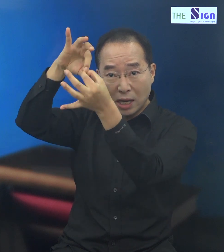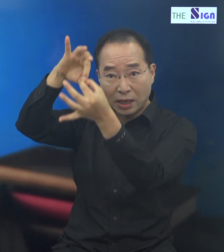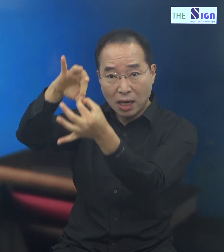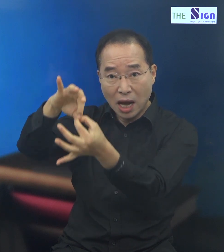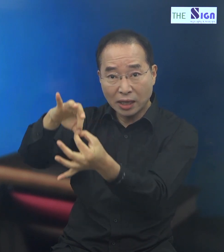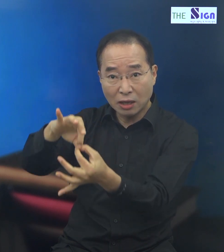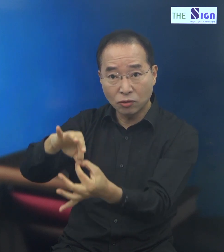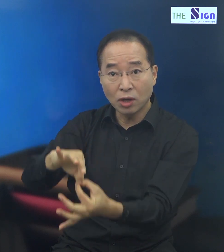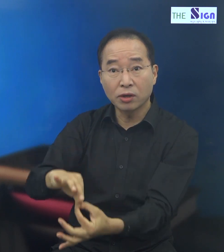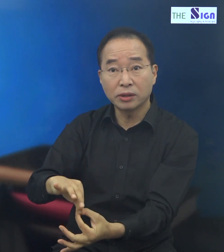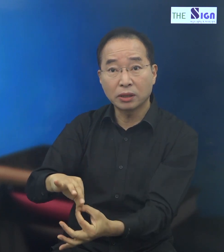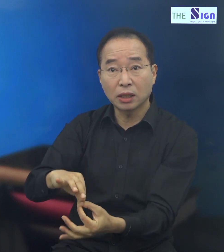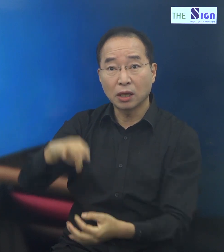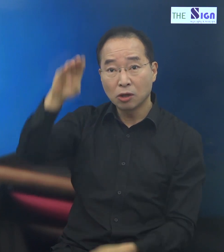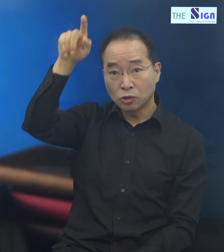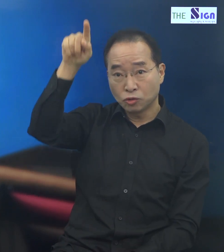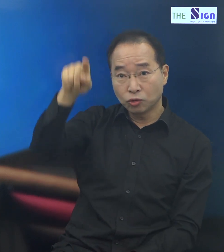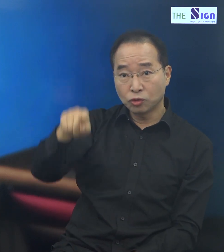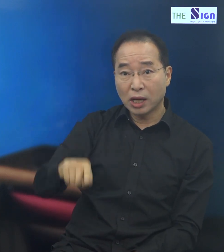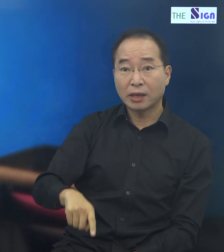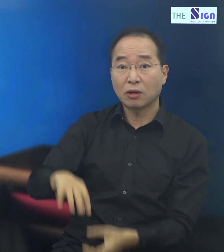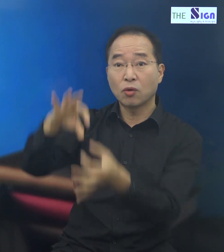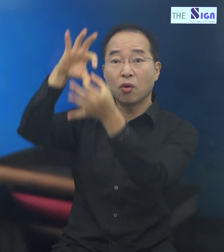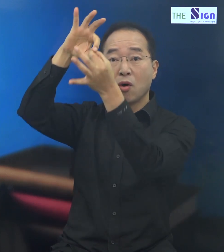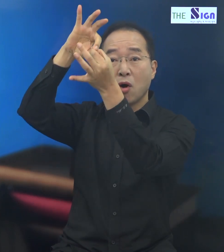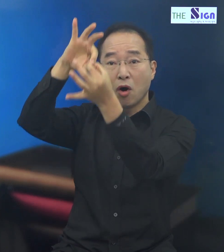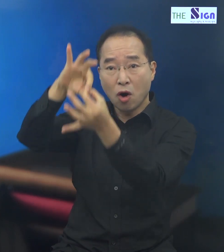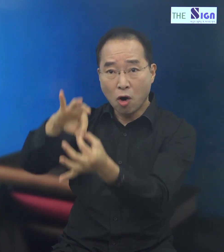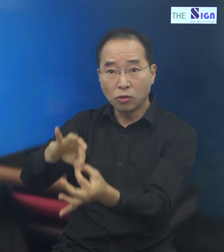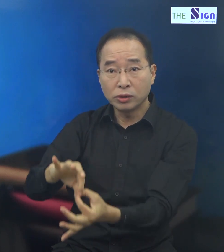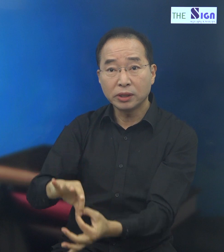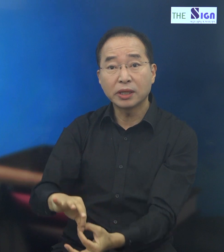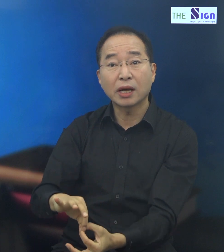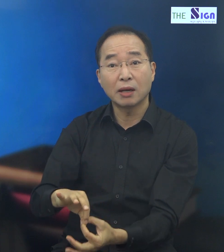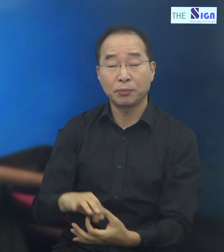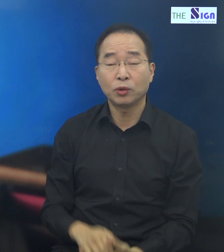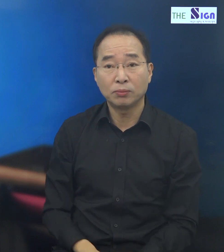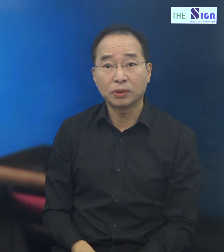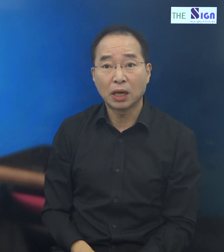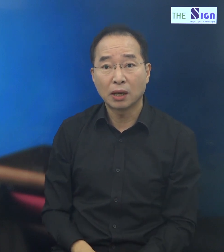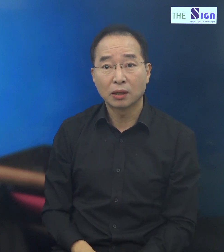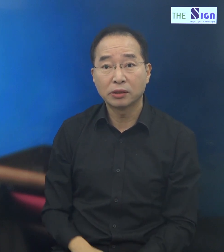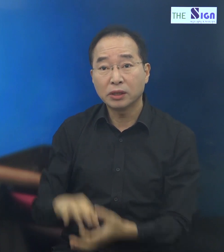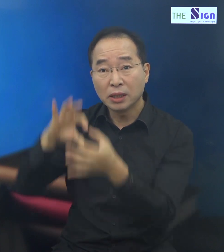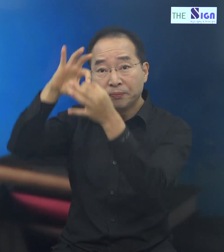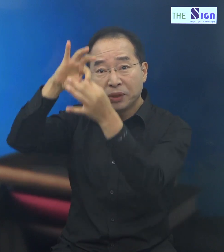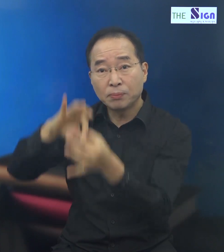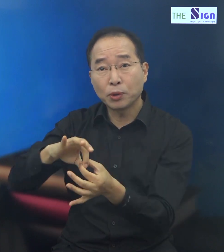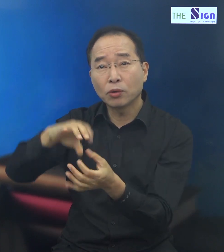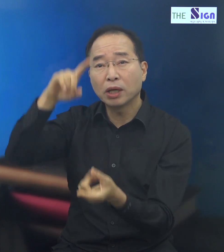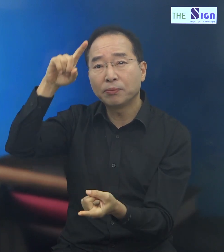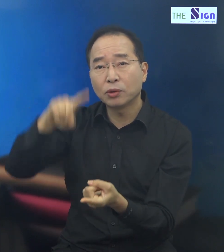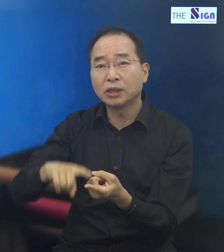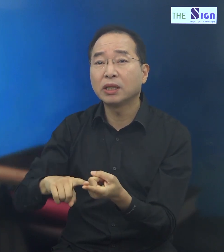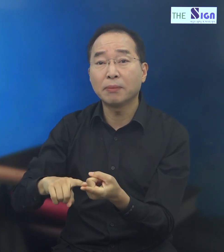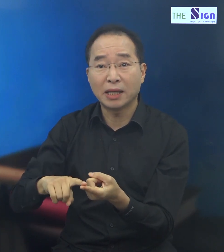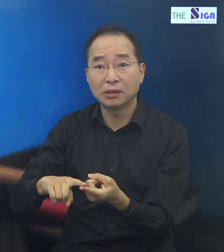위아래가 하나로 연결되어 있다. 쭉 하나로 어울린다라는 표현입니다. 그래서 이 표현과 이 표현은 그리 많이 쓰는